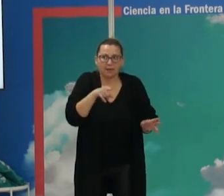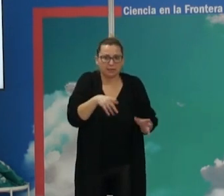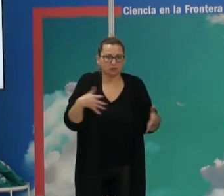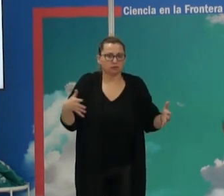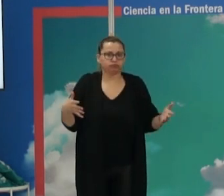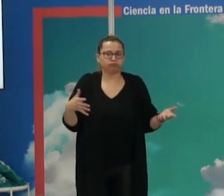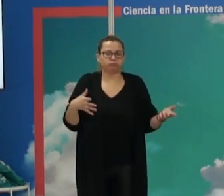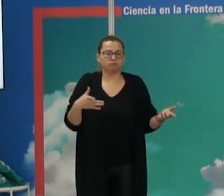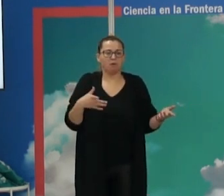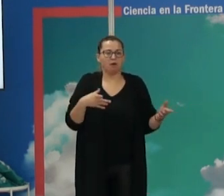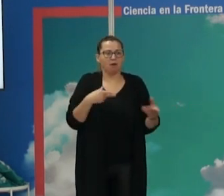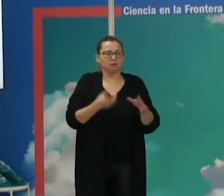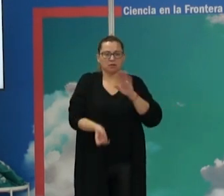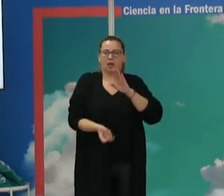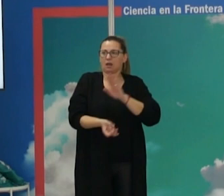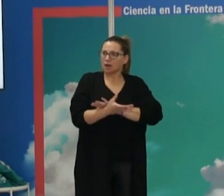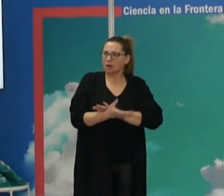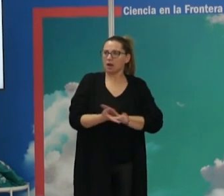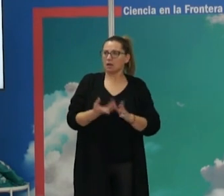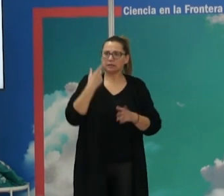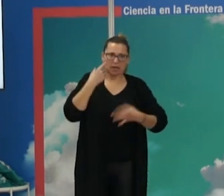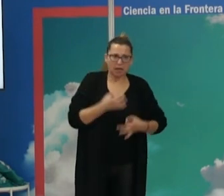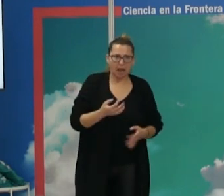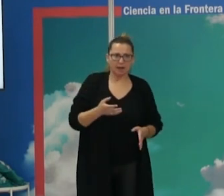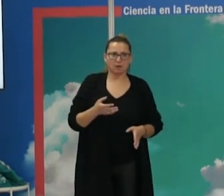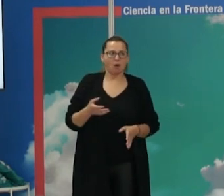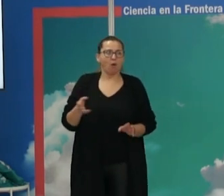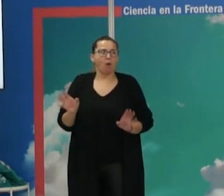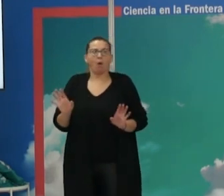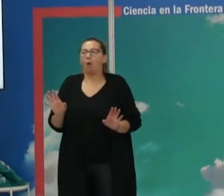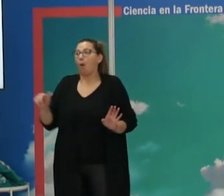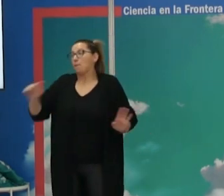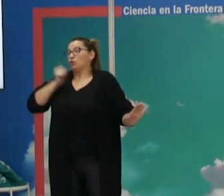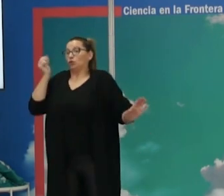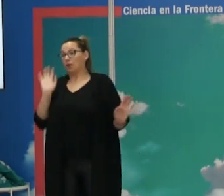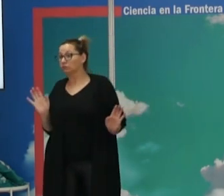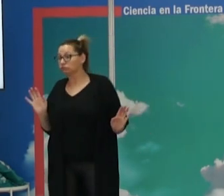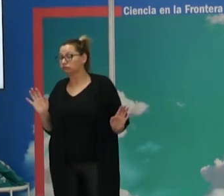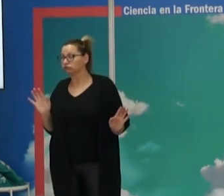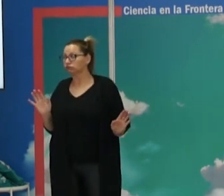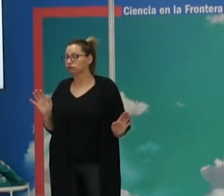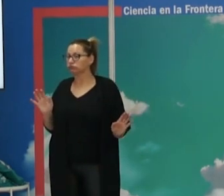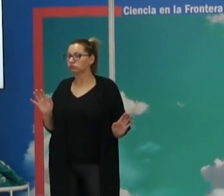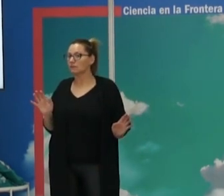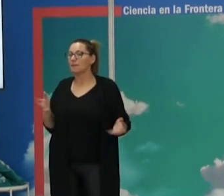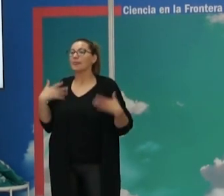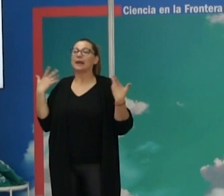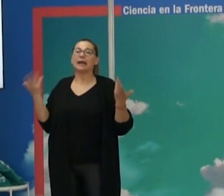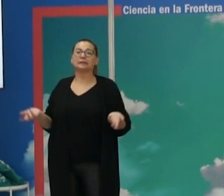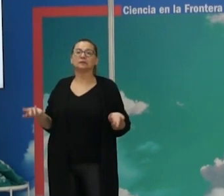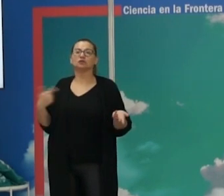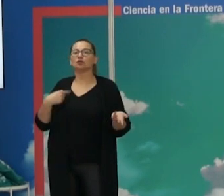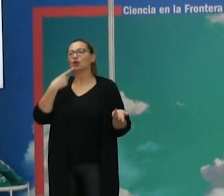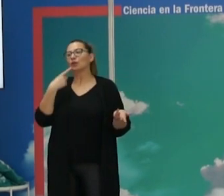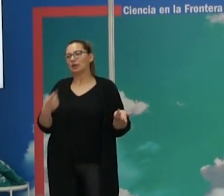o positivo va a hacer también que algo sea calificado como riesgo o como oportunidad. Por lo tanto, yo